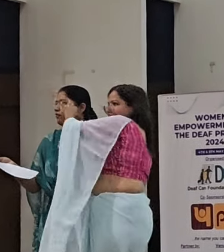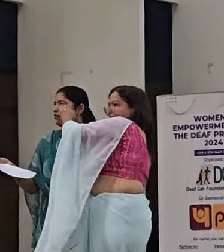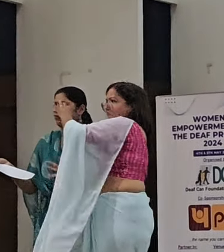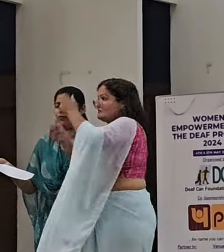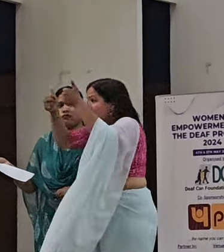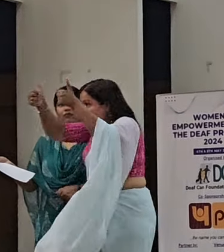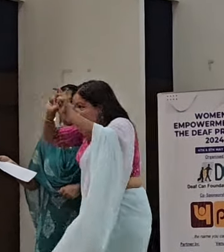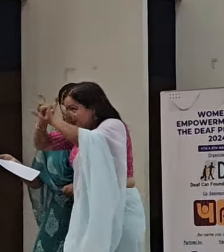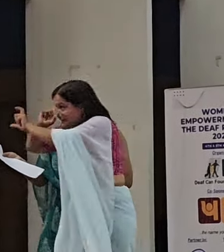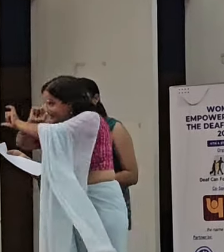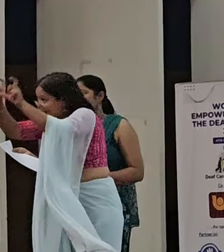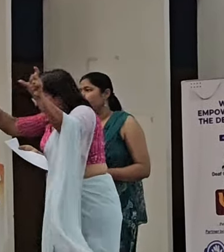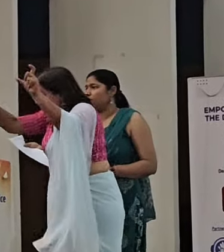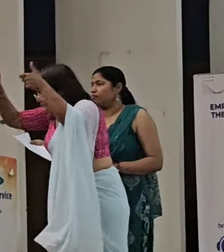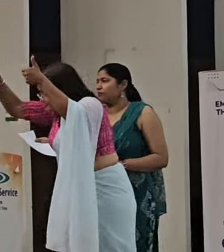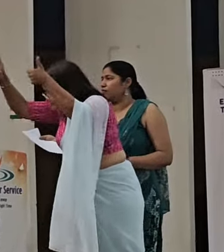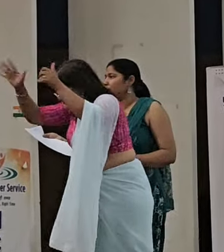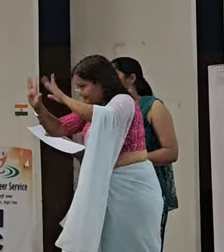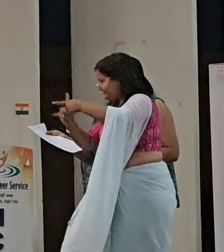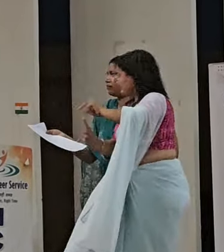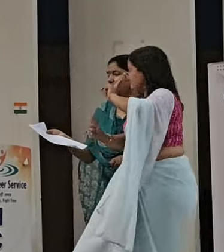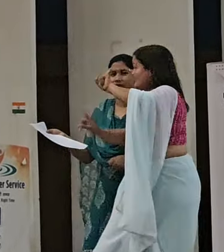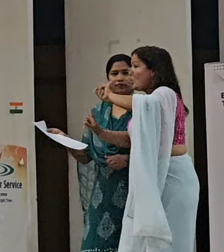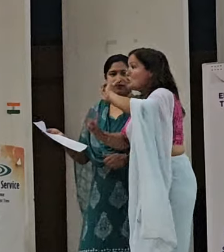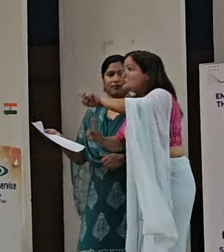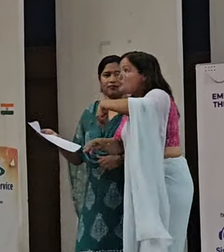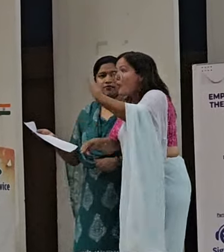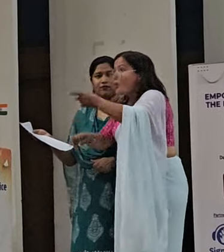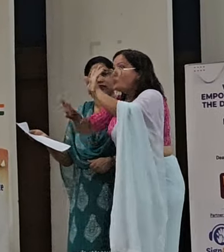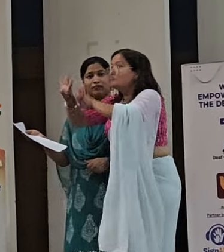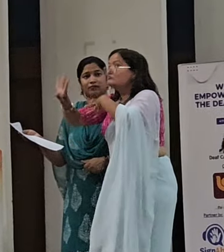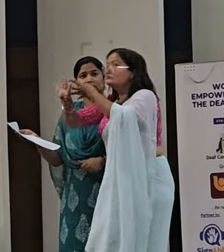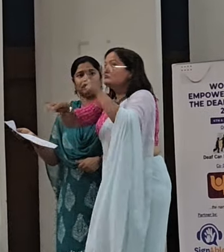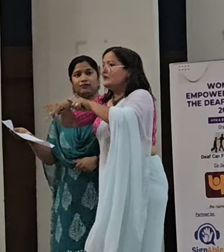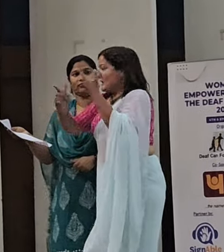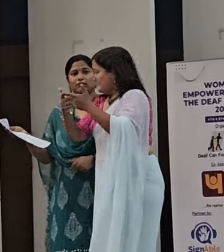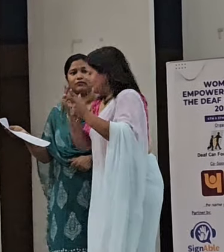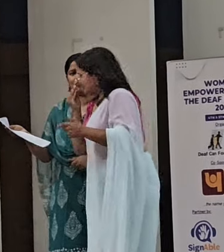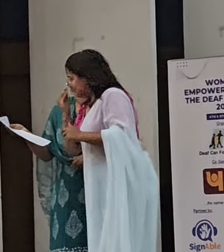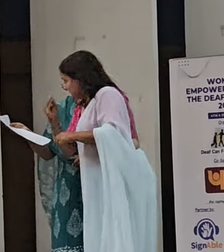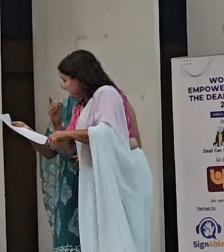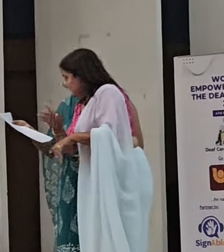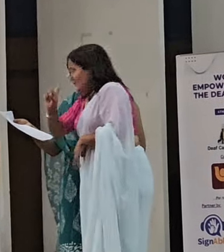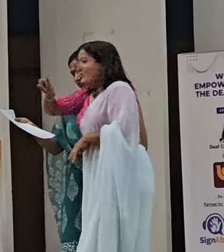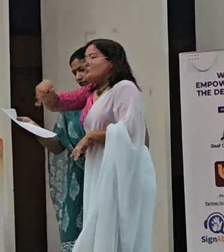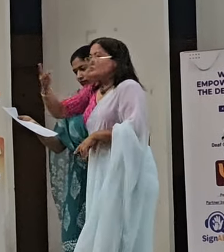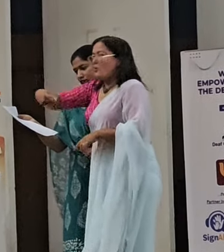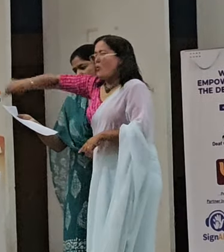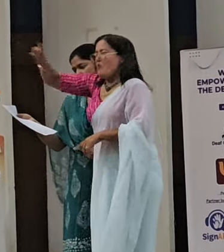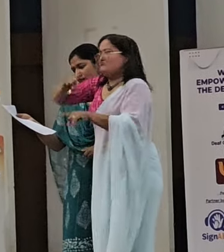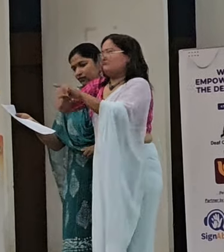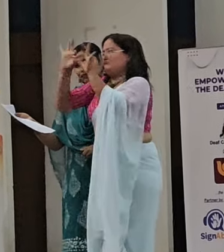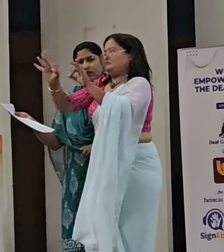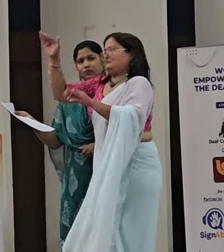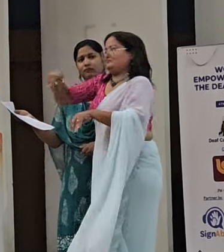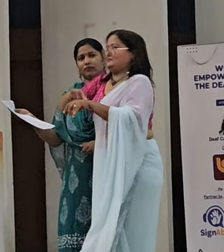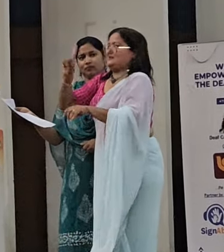किए हैं, और आप समझ बता पा रहे हैं ये भी हमने थोड़े से चेंजेस करे हैं। अभी कल की जो टाइमिंग है, कल का मैं आपको बताना चाहूंगी, कल आप